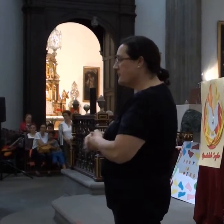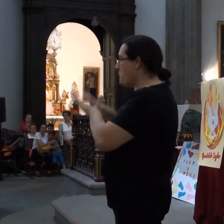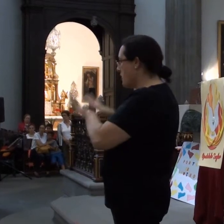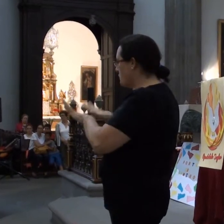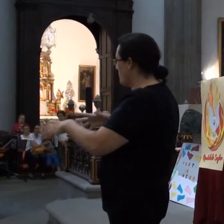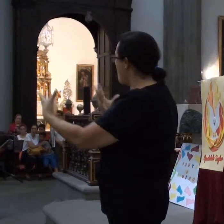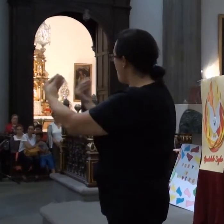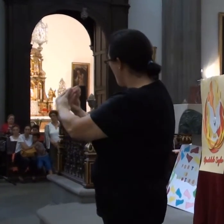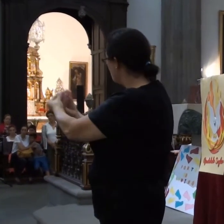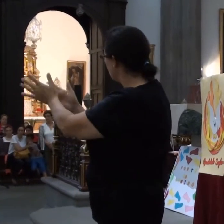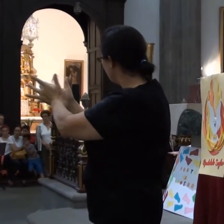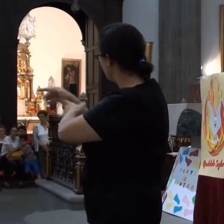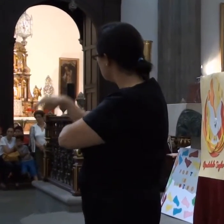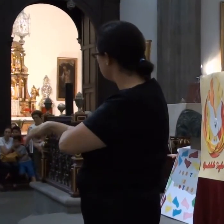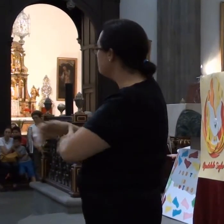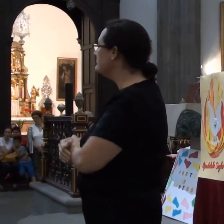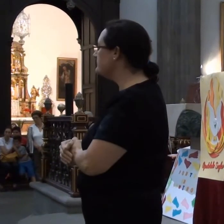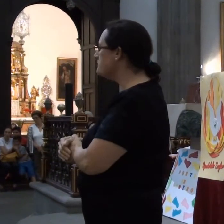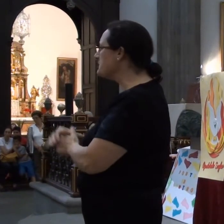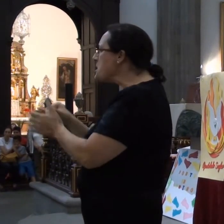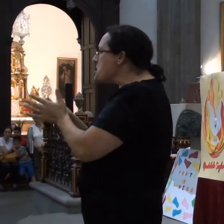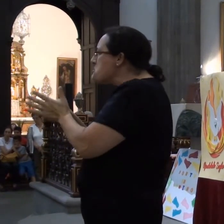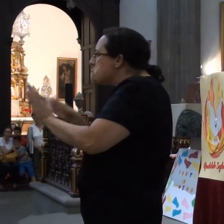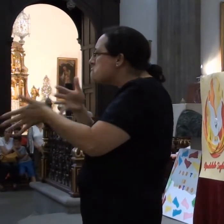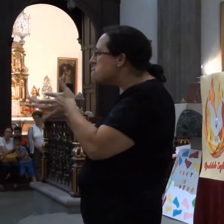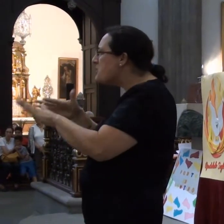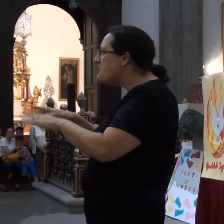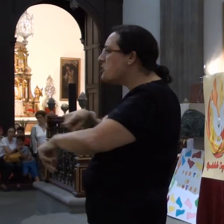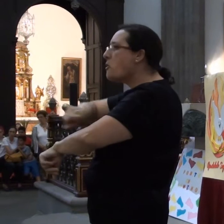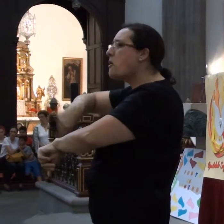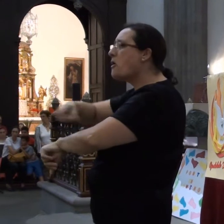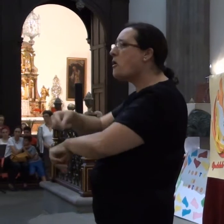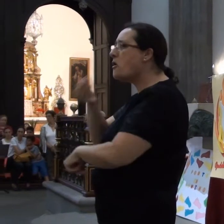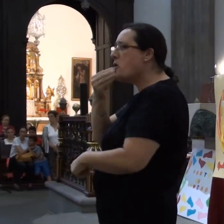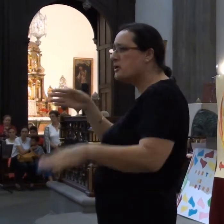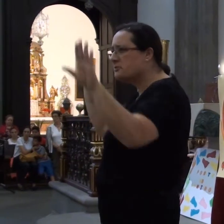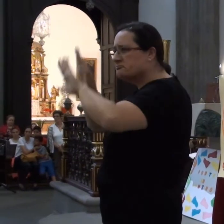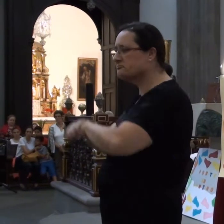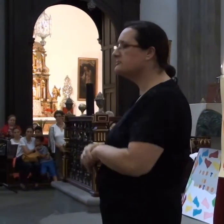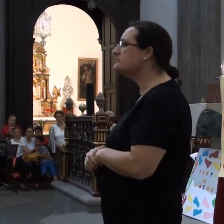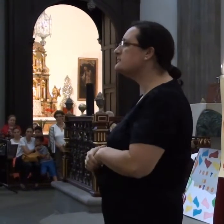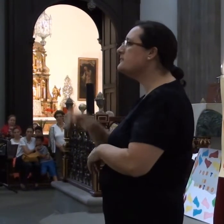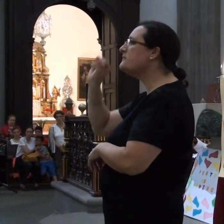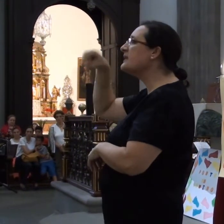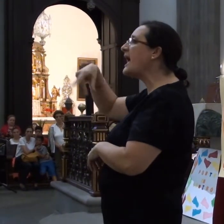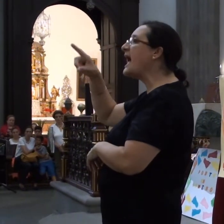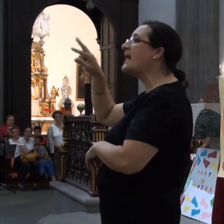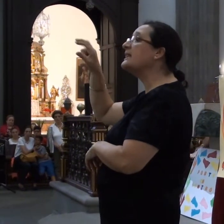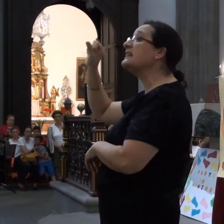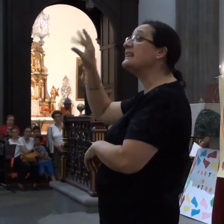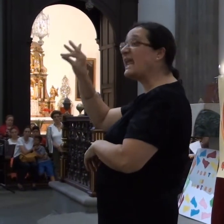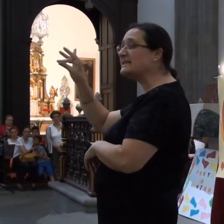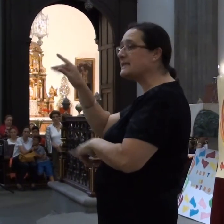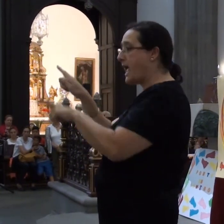con era alrededor de la hora Andrés el hermano